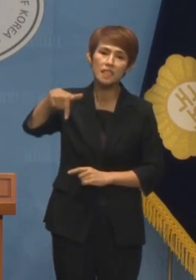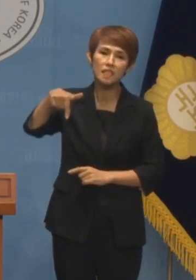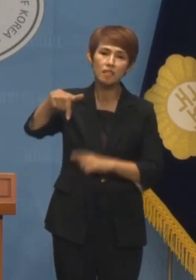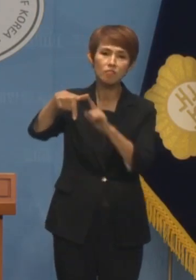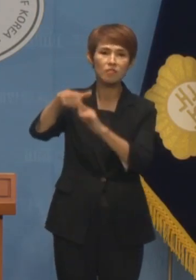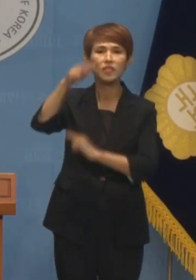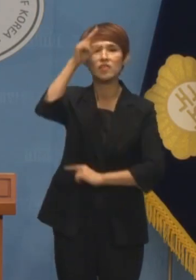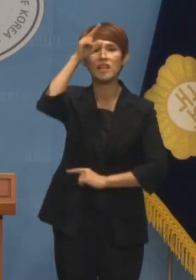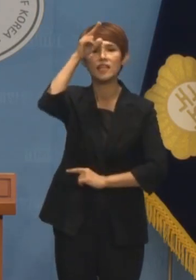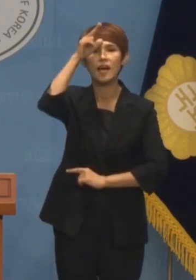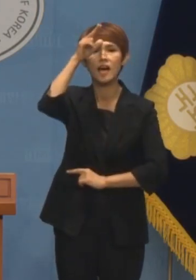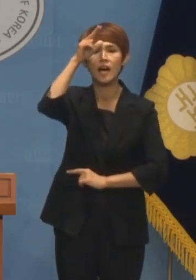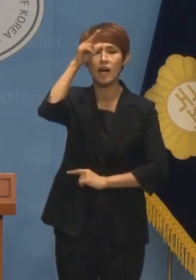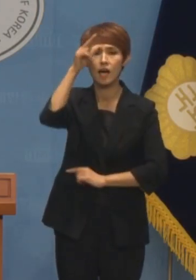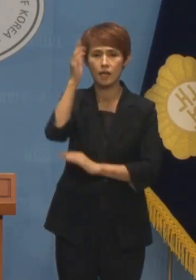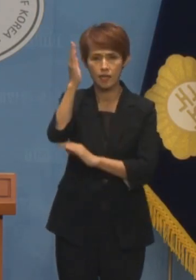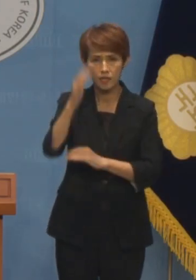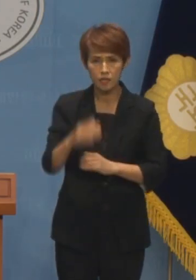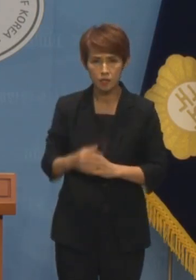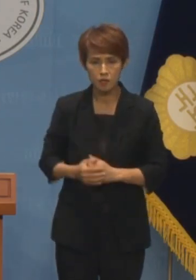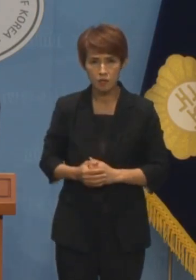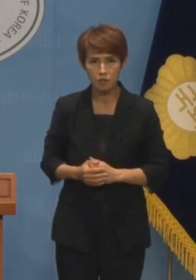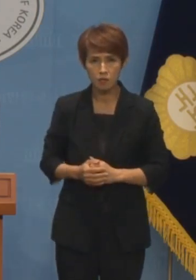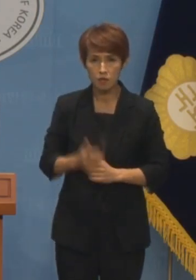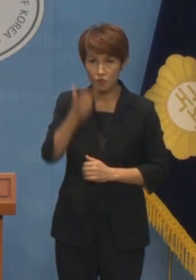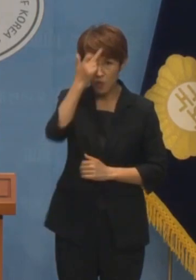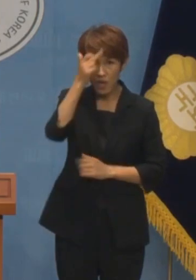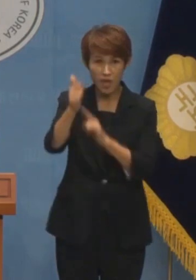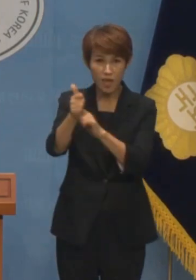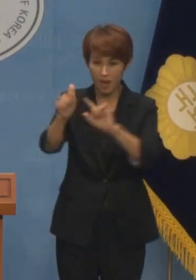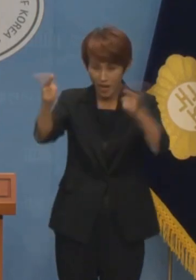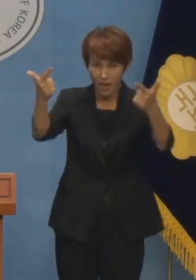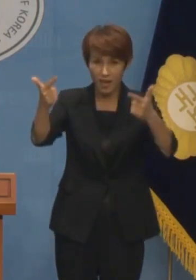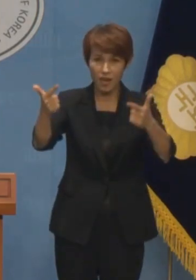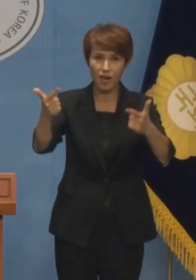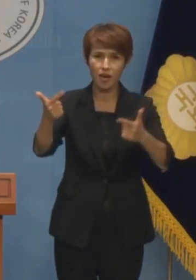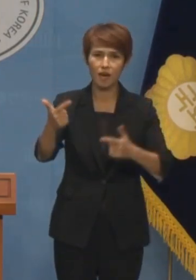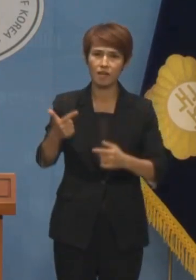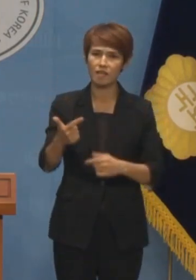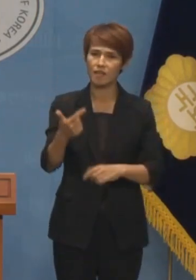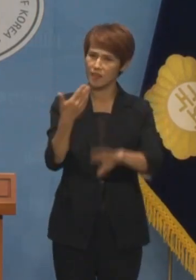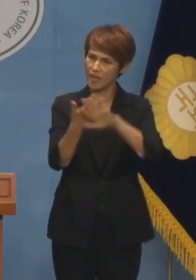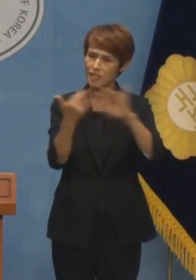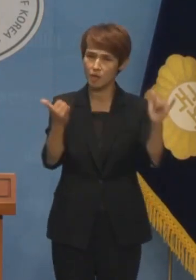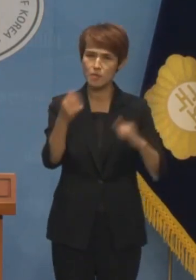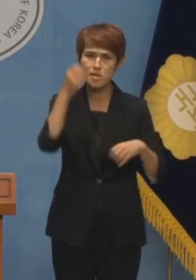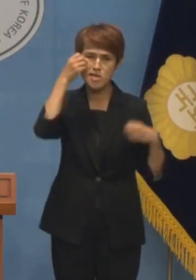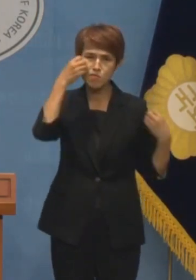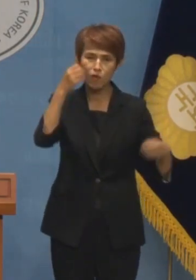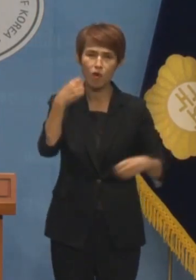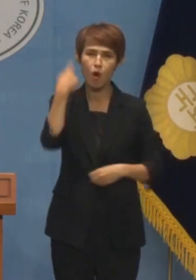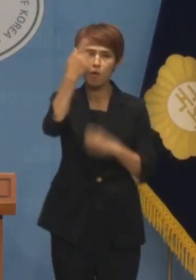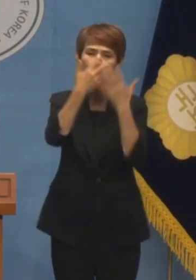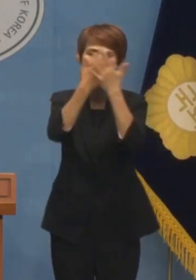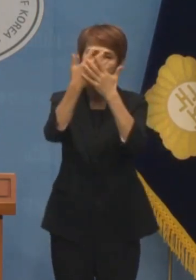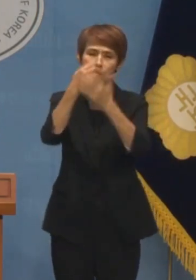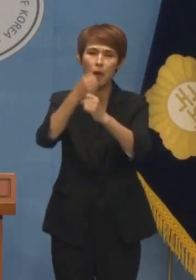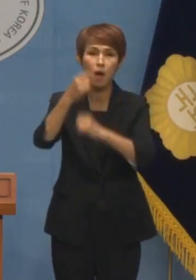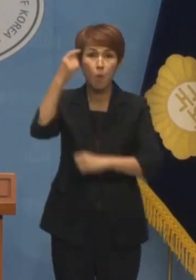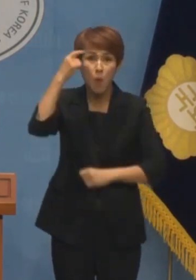경찰로 몰아갑니다. 그런데 이 사람이 최동식이 아니라 다른 사람입니다. 일부러 그런 겁니다. 왜 일부러